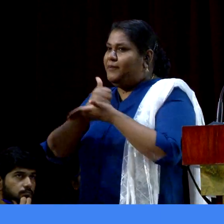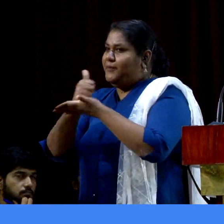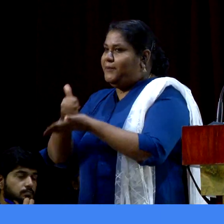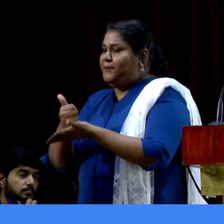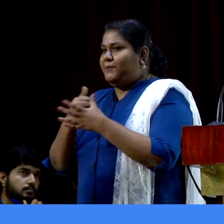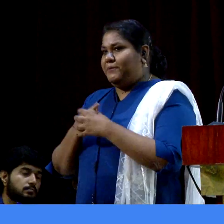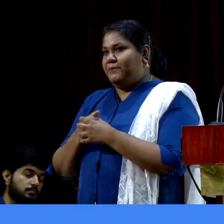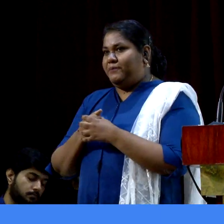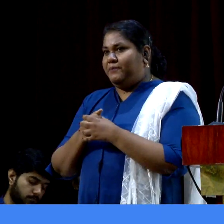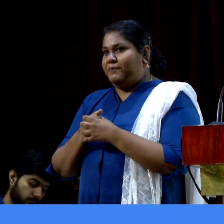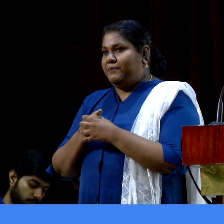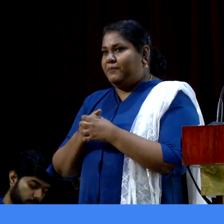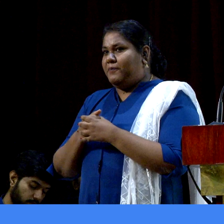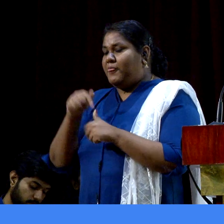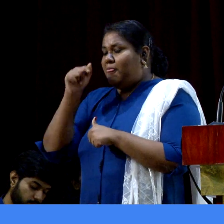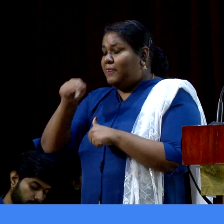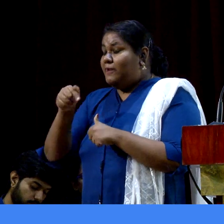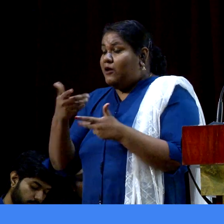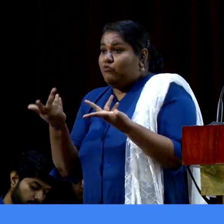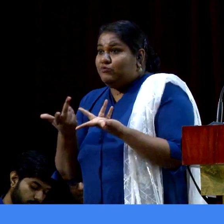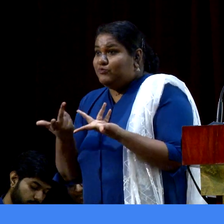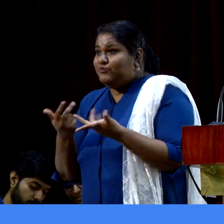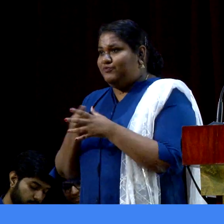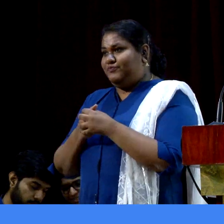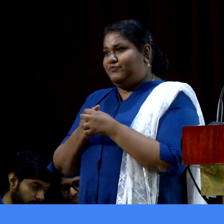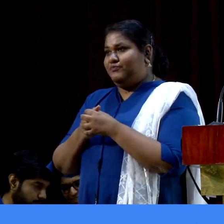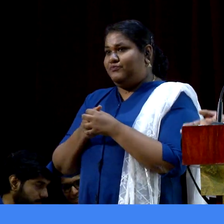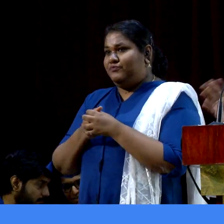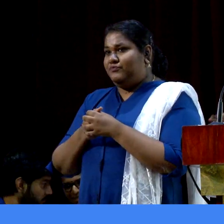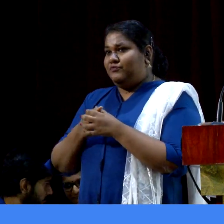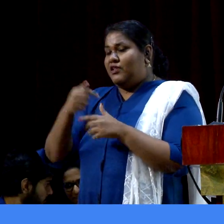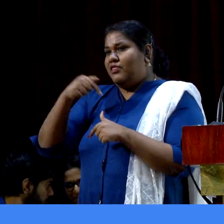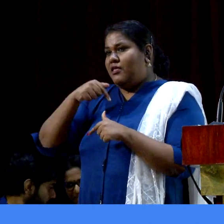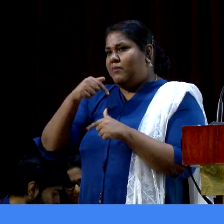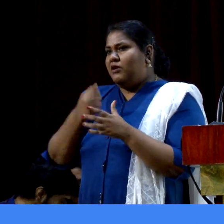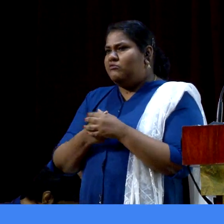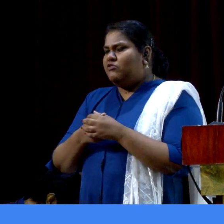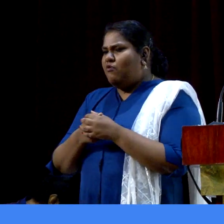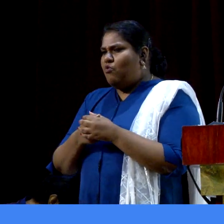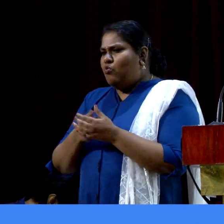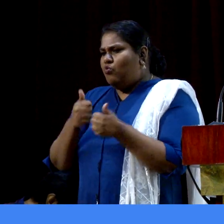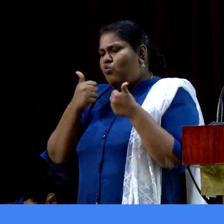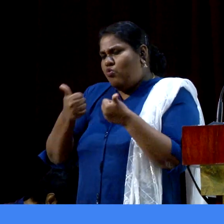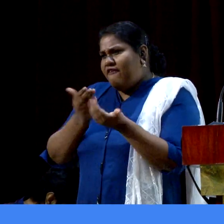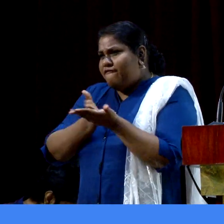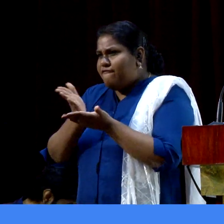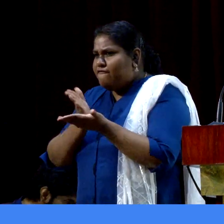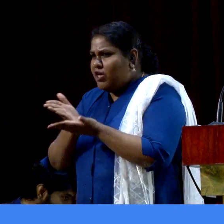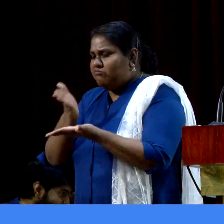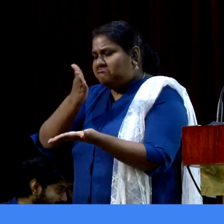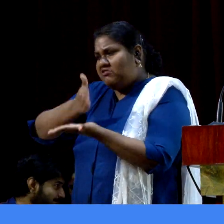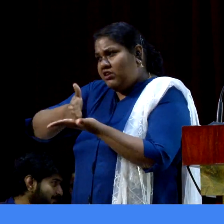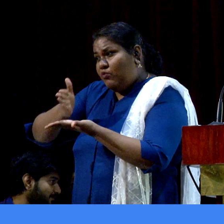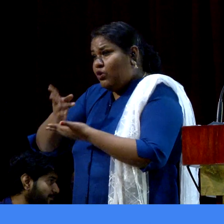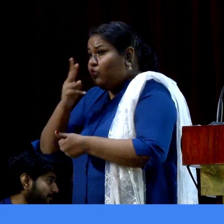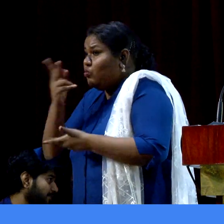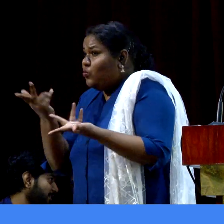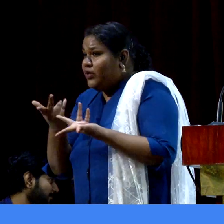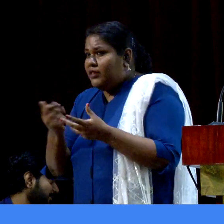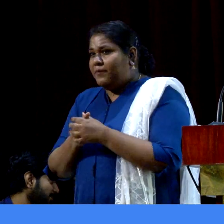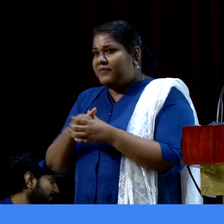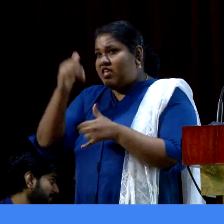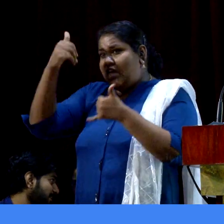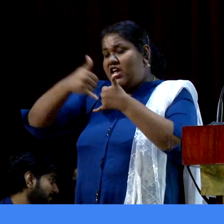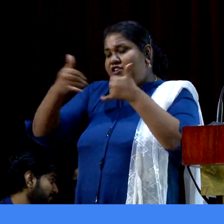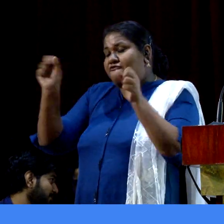திட்டங்களாக உருவாக்கப்பட்டது தான் இந்த திட்டங்கள். நாம் சரியாக திருப்பி பார்ப்போமே ஆனால், இந்திய விடுதலைக்கு